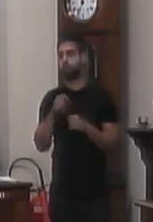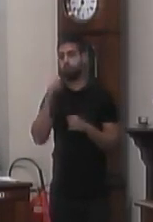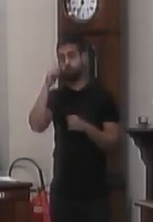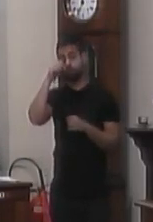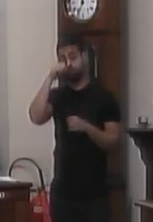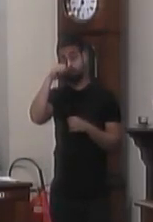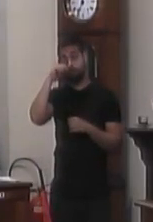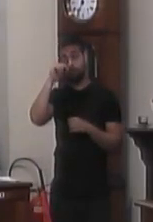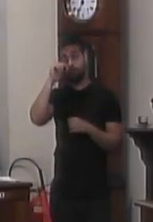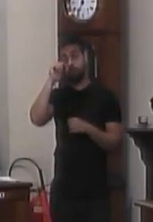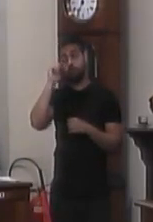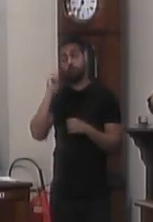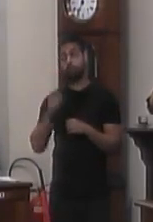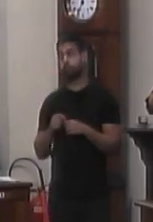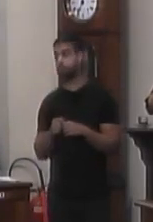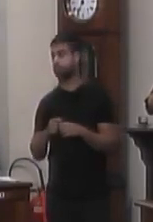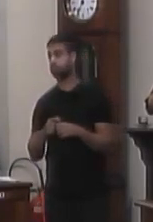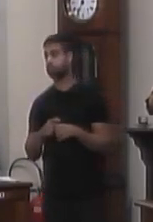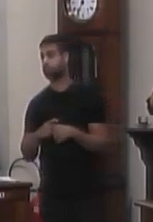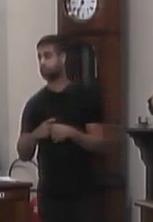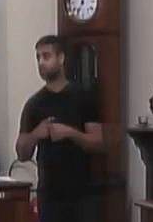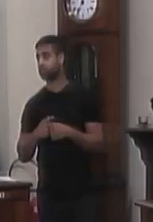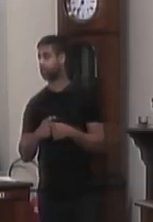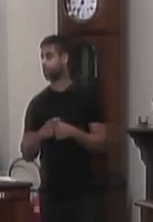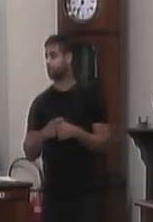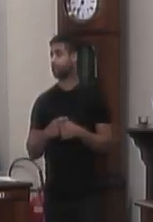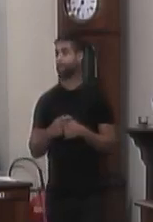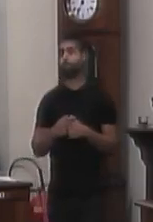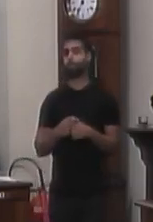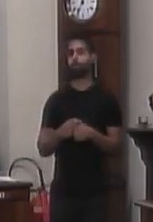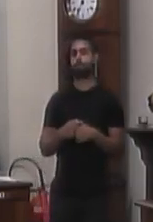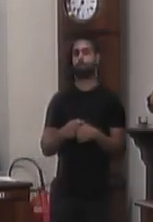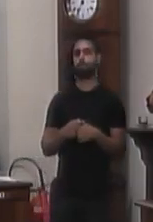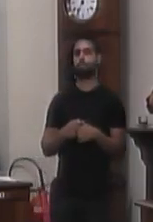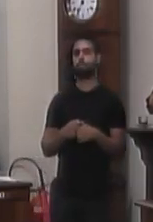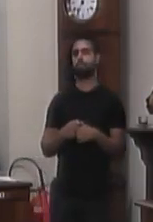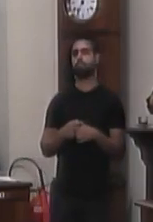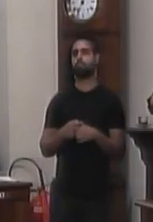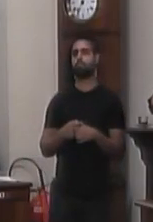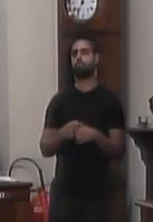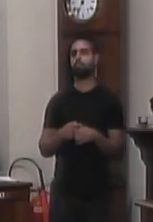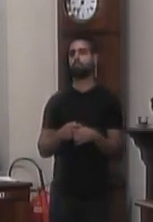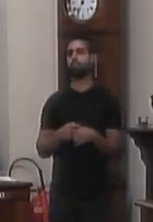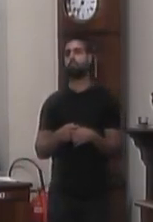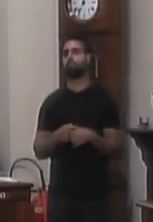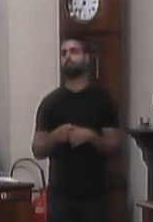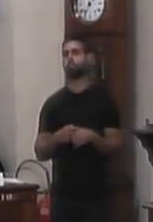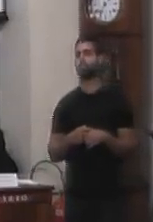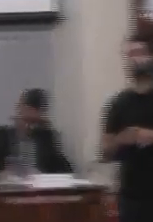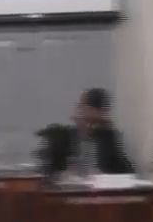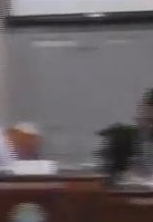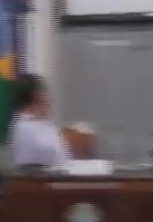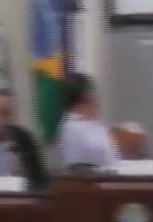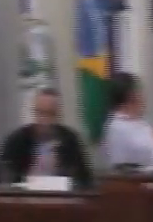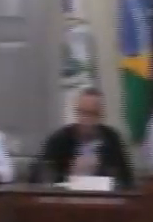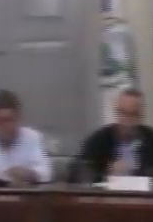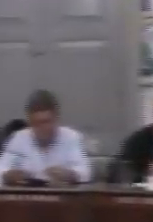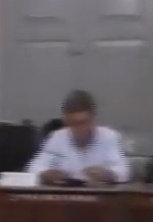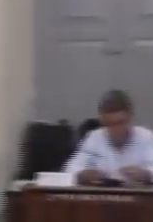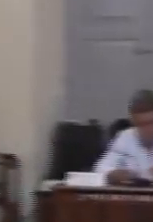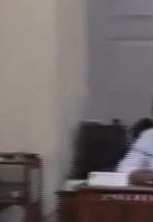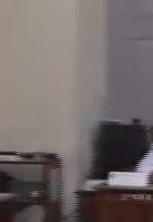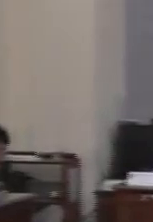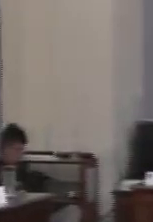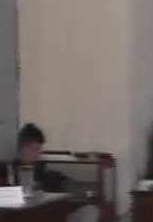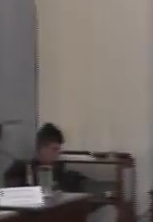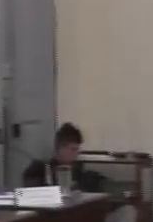vereador Pedro, depois você me permite Posso falar? Só me gerou uma dúvida aqui, secretário, em relação a que a senhora falou que